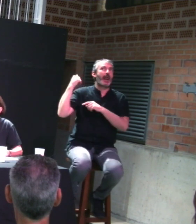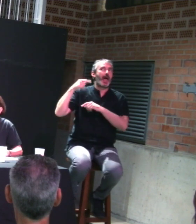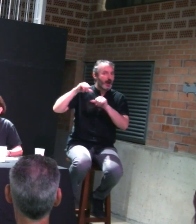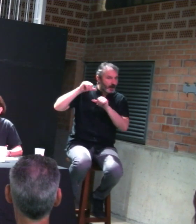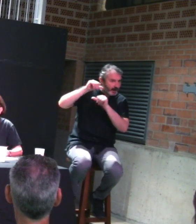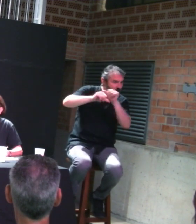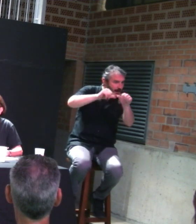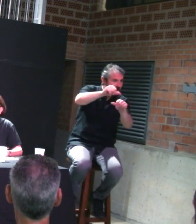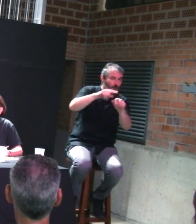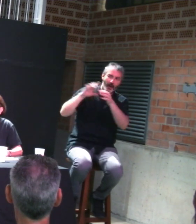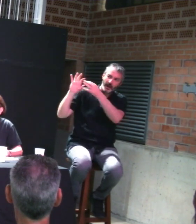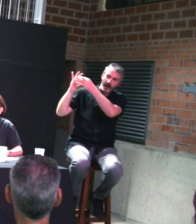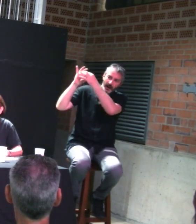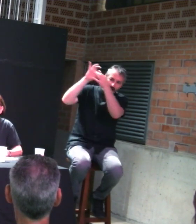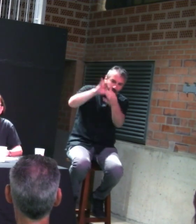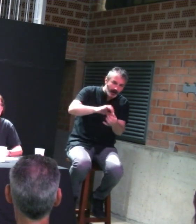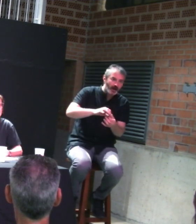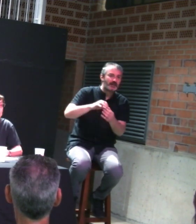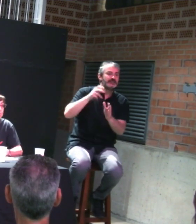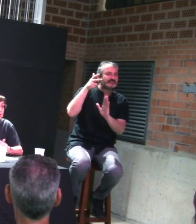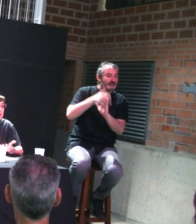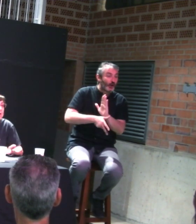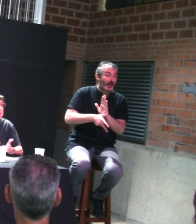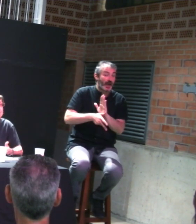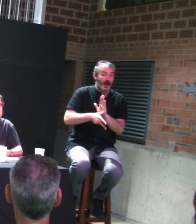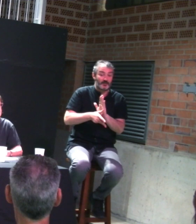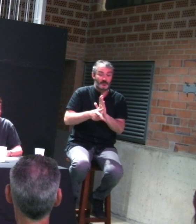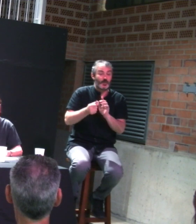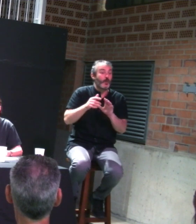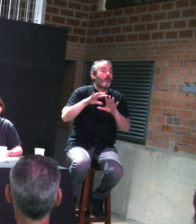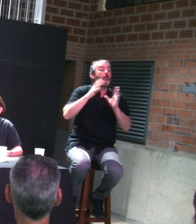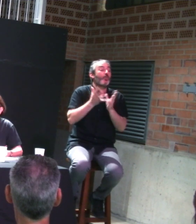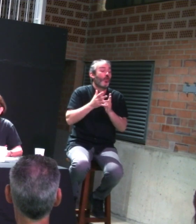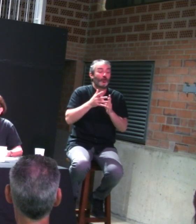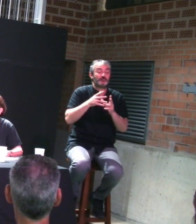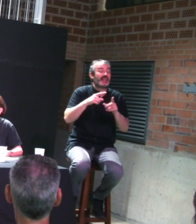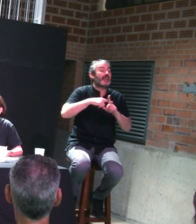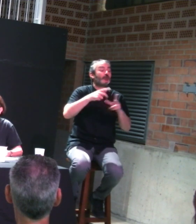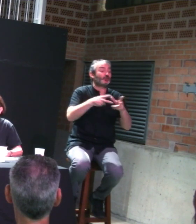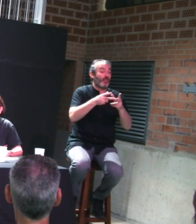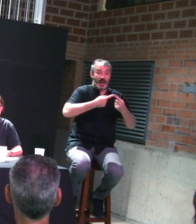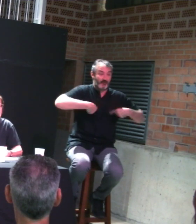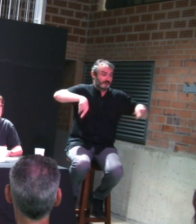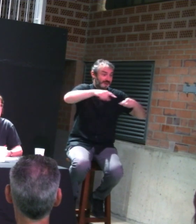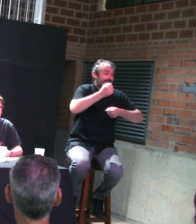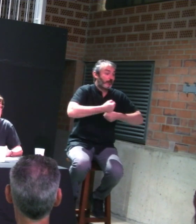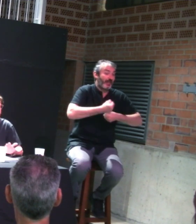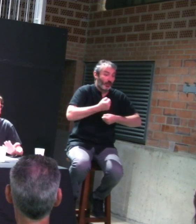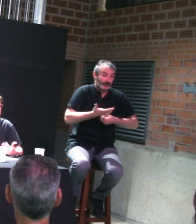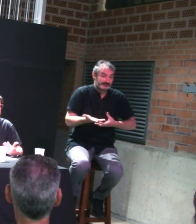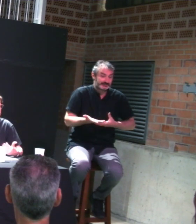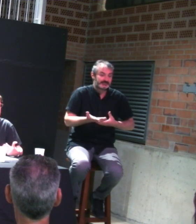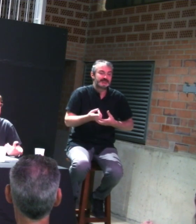una genealogía que tiene que ver con el mundo de las clases populares, trabajadoras y demás, pero